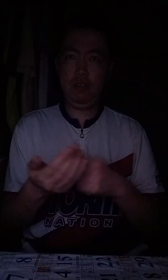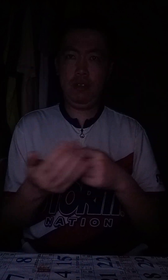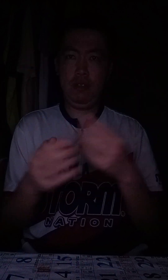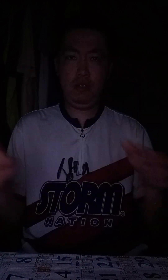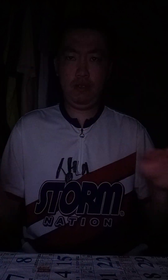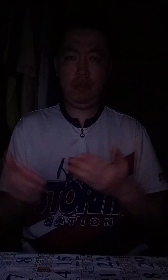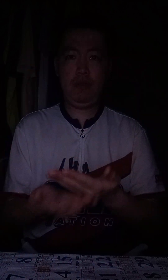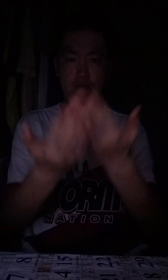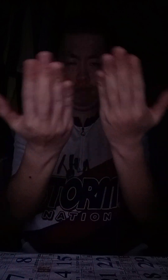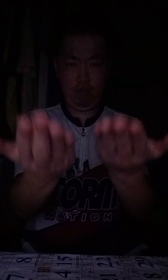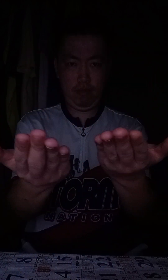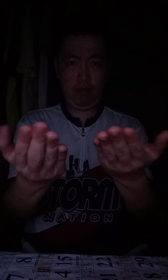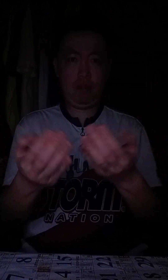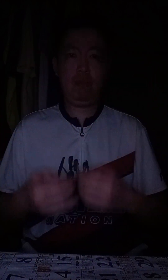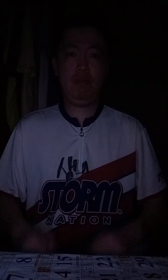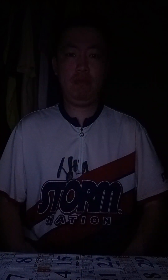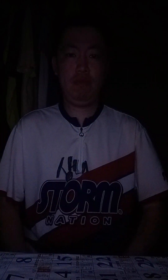기자가 취재했습니다.